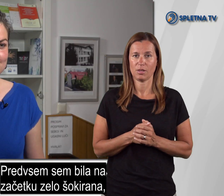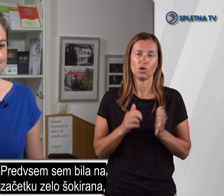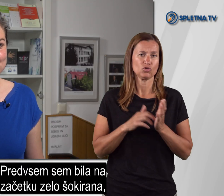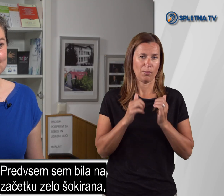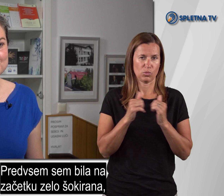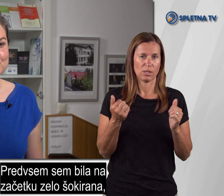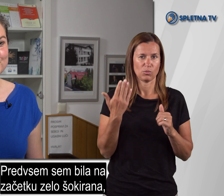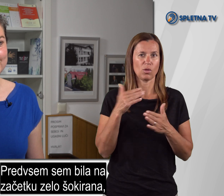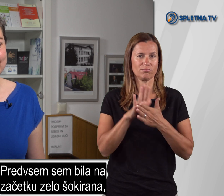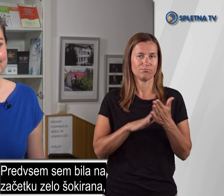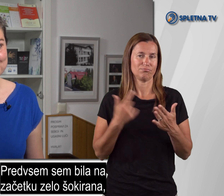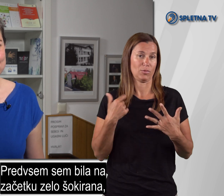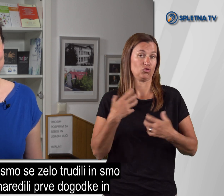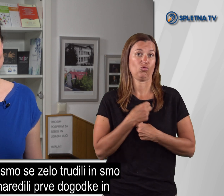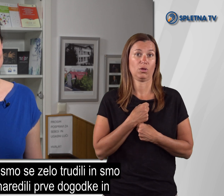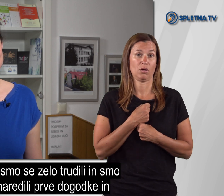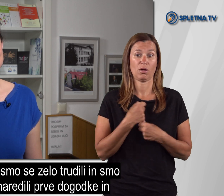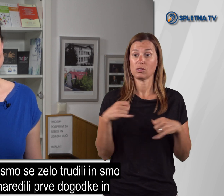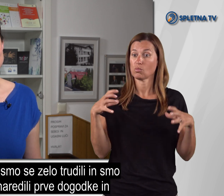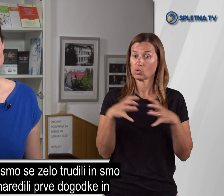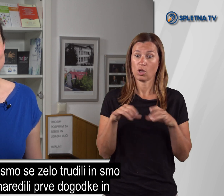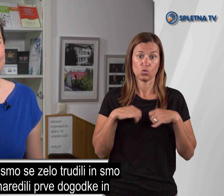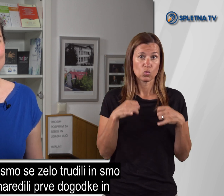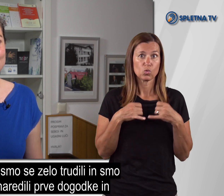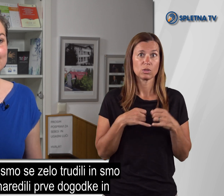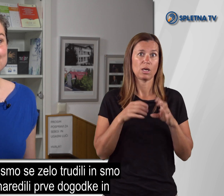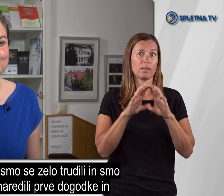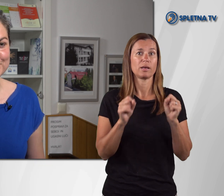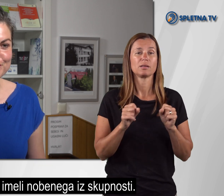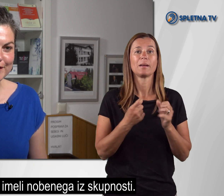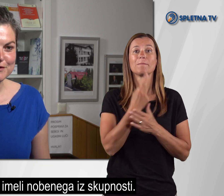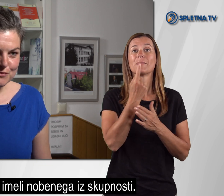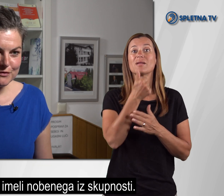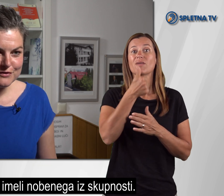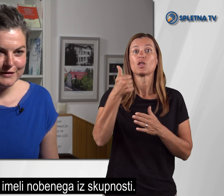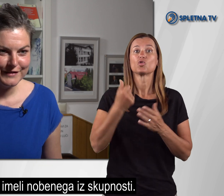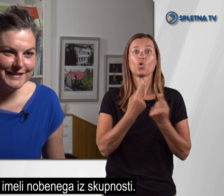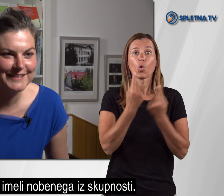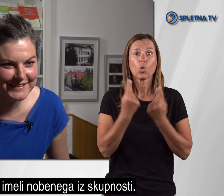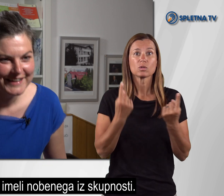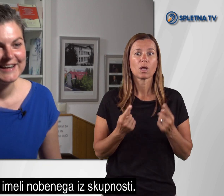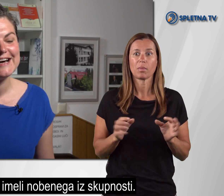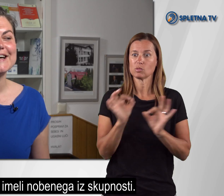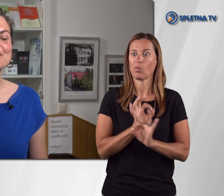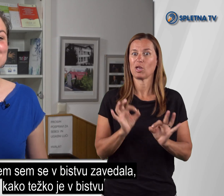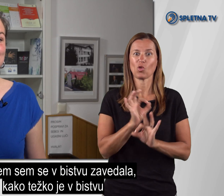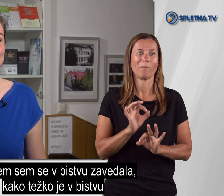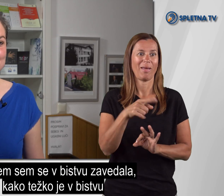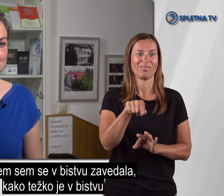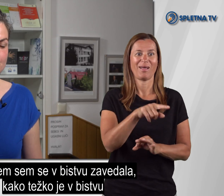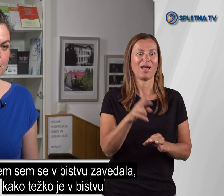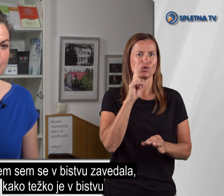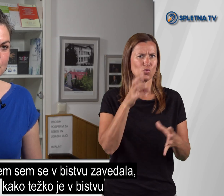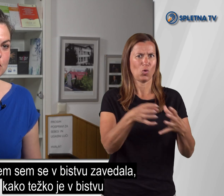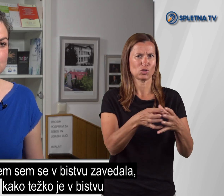Predvsem sem bila na začetku zelo šokirana, ker smo se ful trudili in smo naredili prve dogodke in nismo imeli nobenega iz skupnosti. In pa sem se v